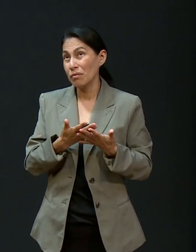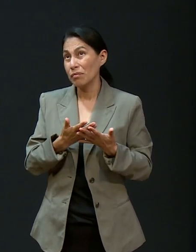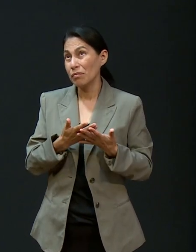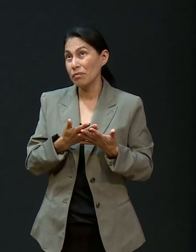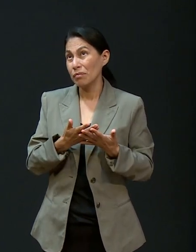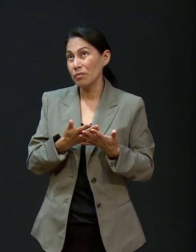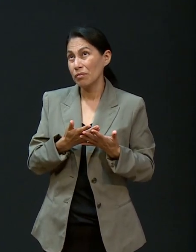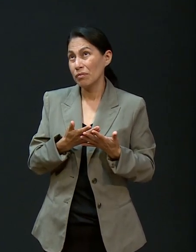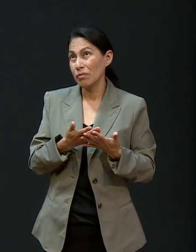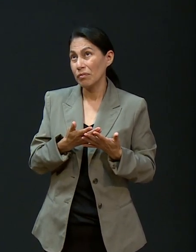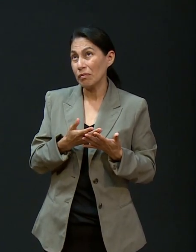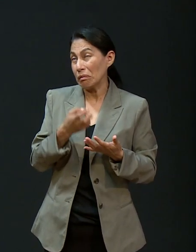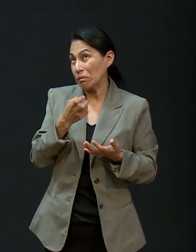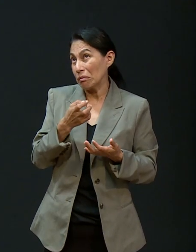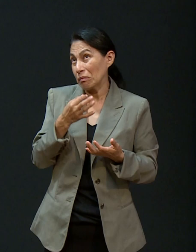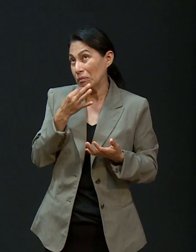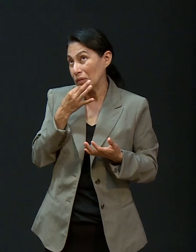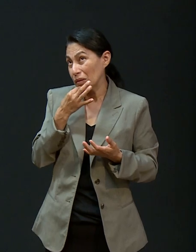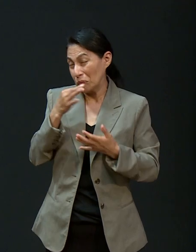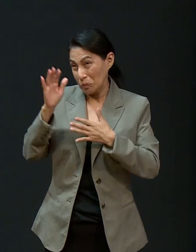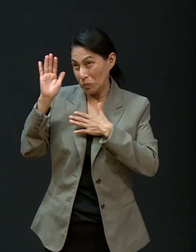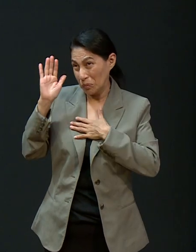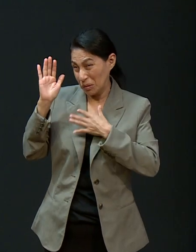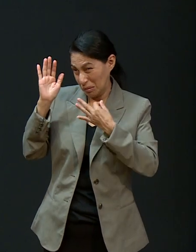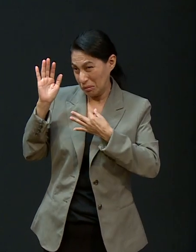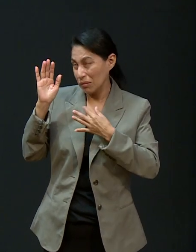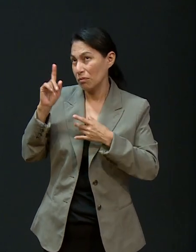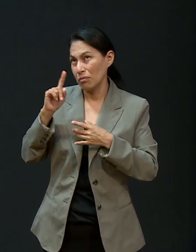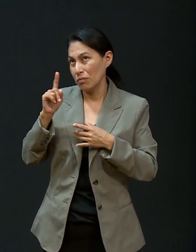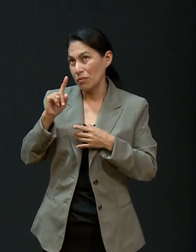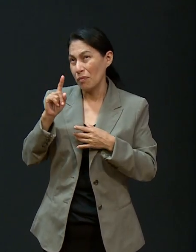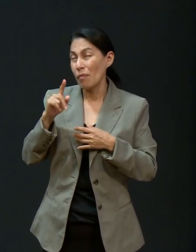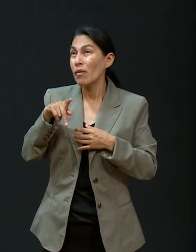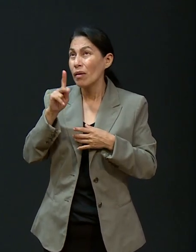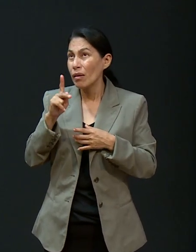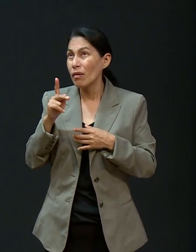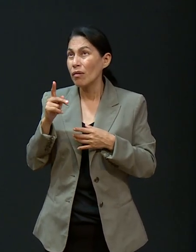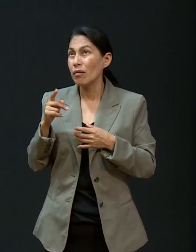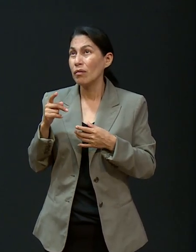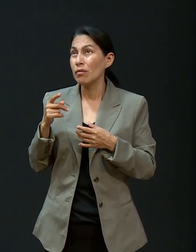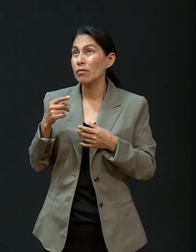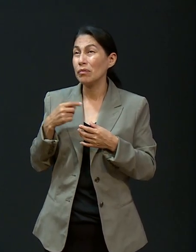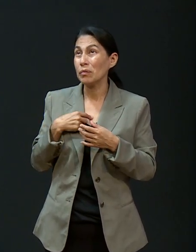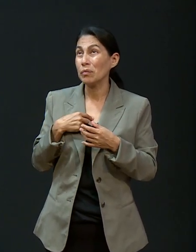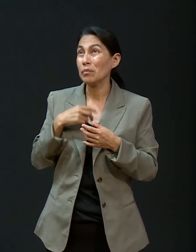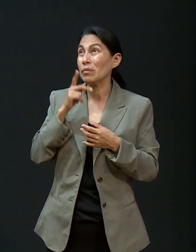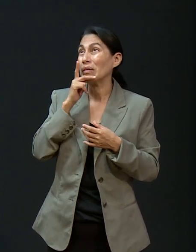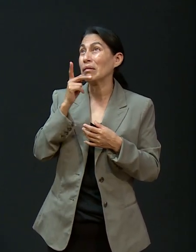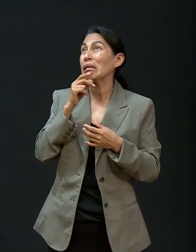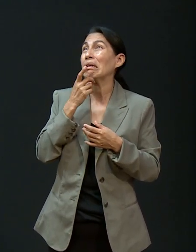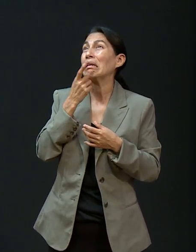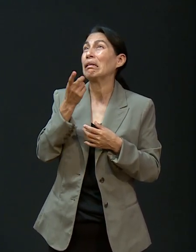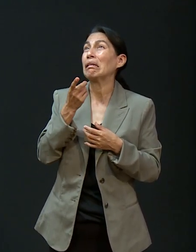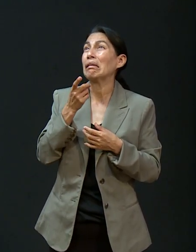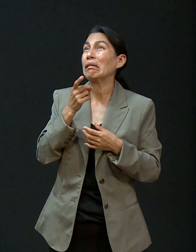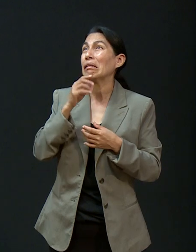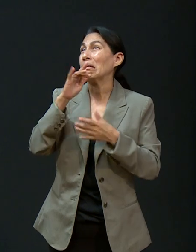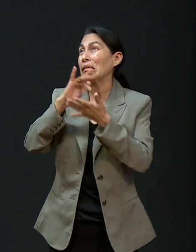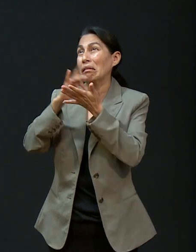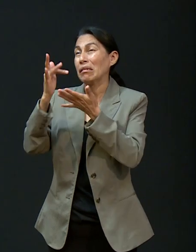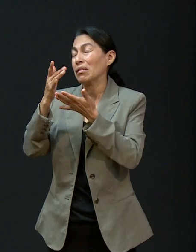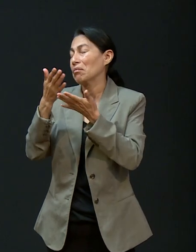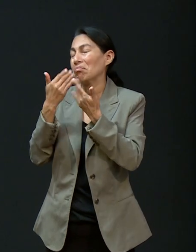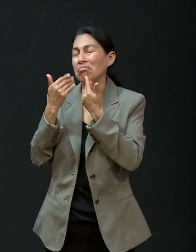amaría, que en este momento, no una promesa así, pero que yo no tengo palabras